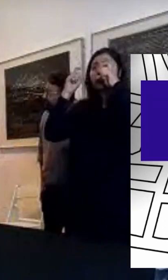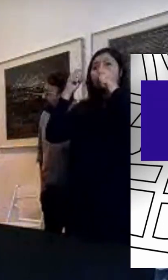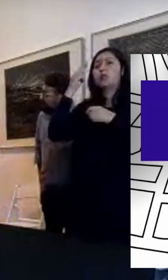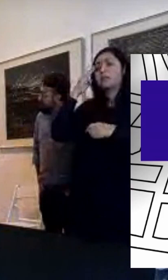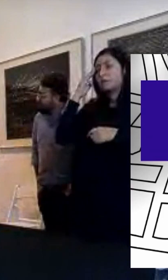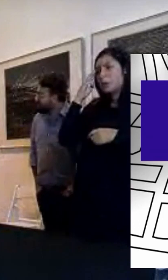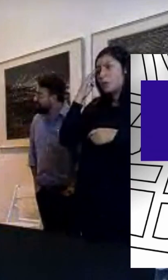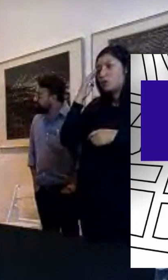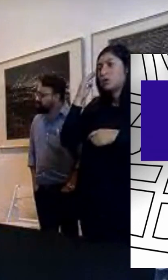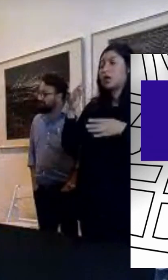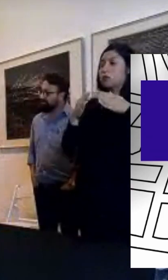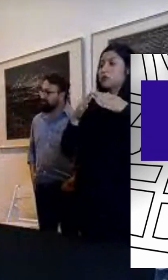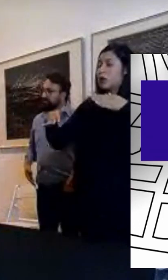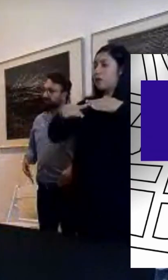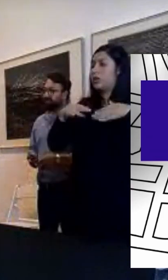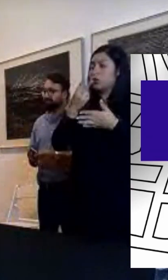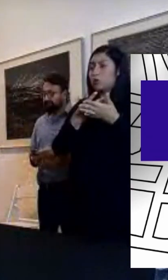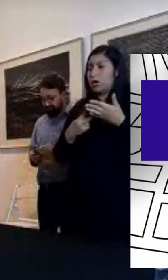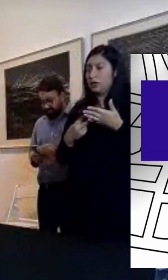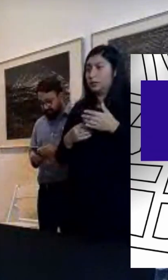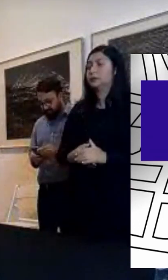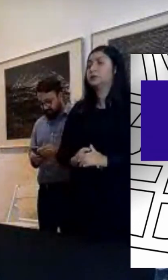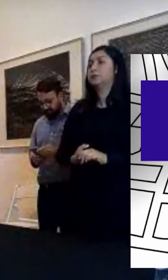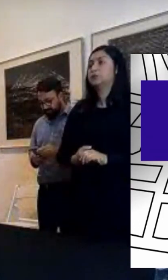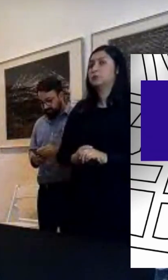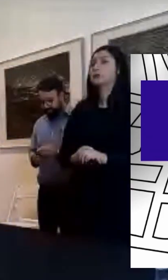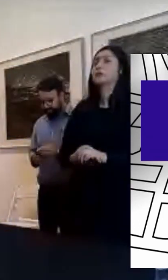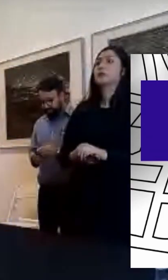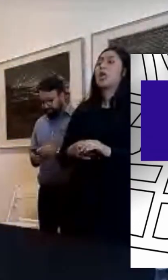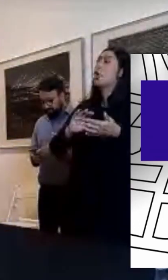Barte? Como antecedente, entender que todas las actividades